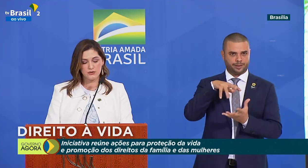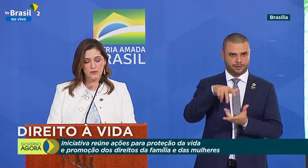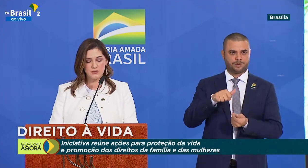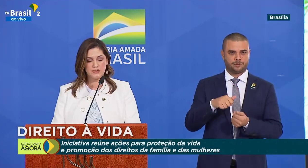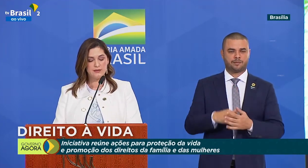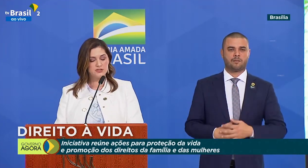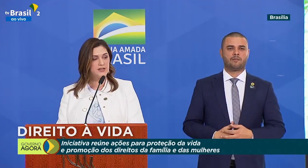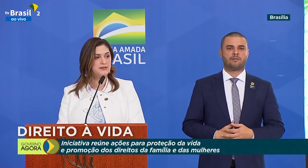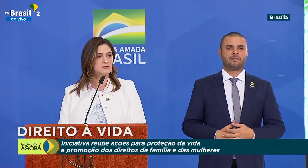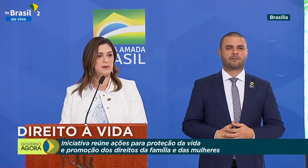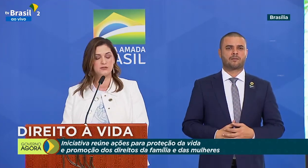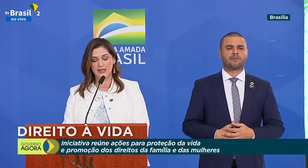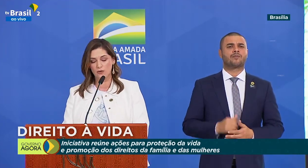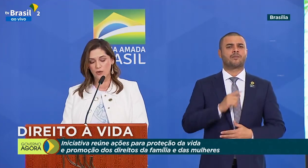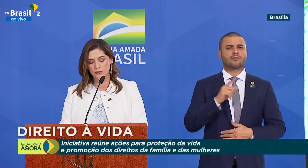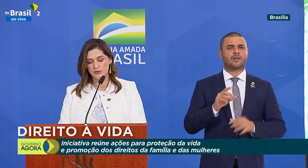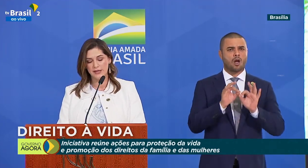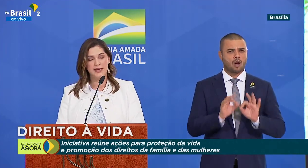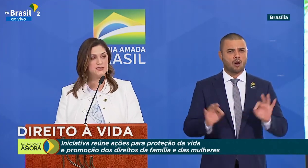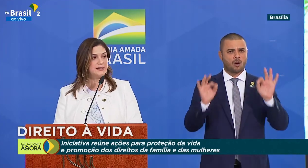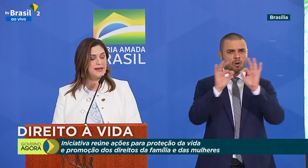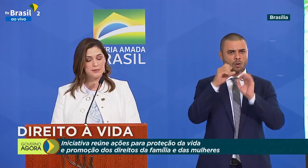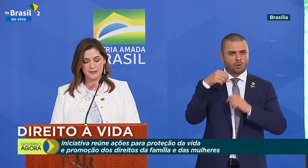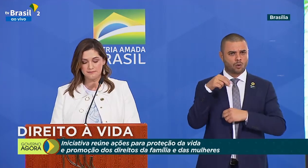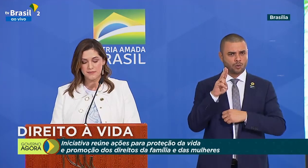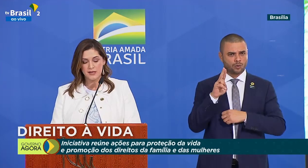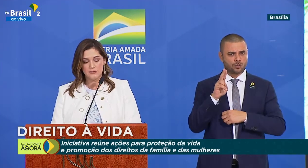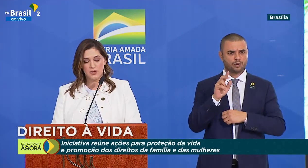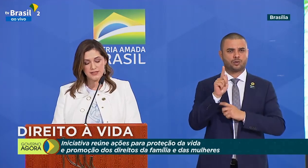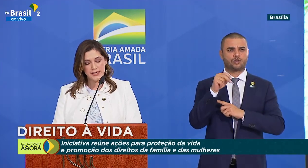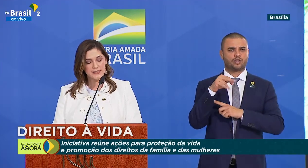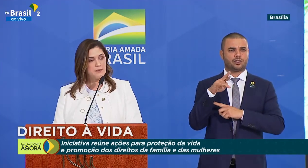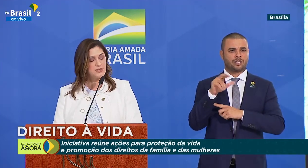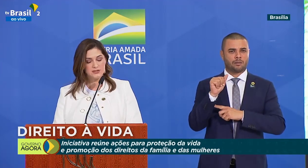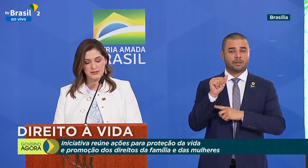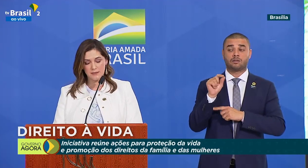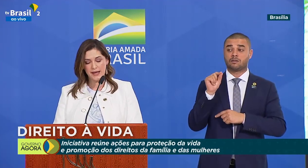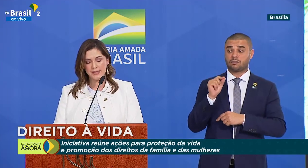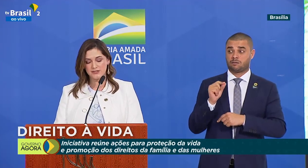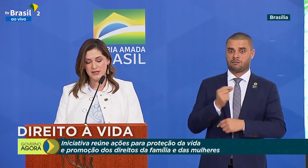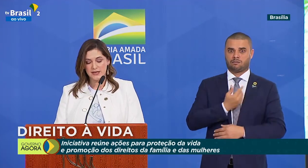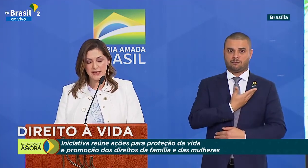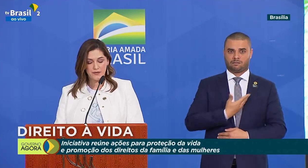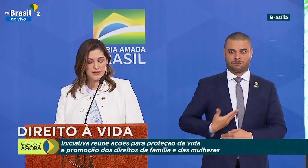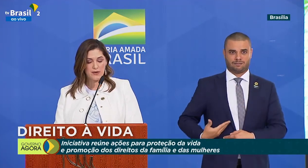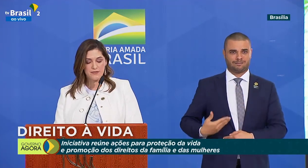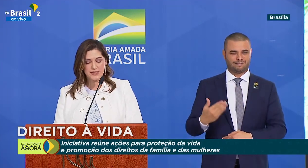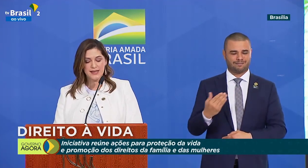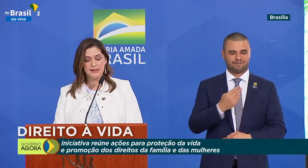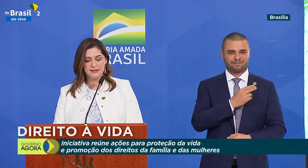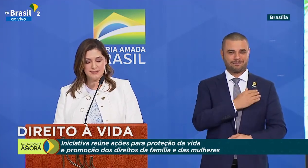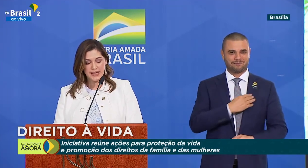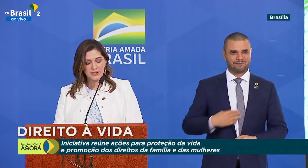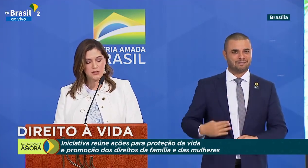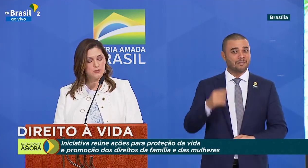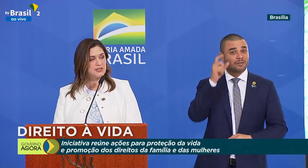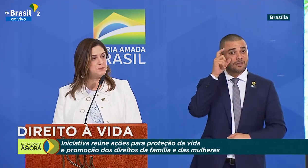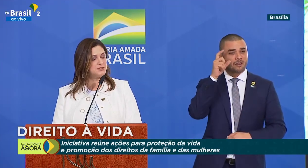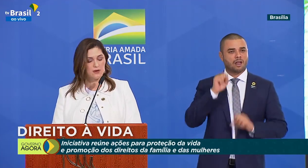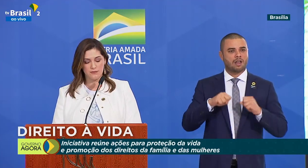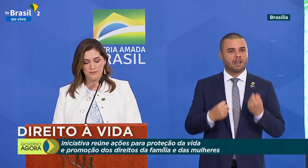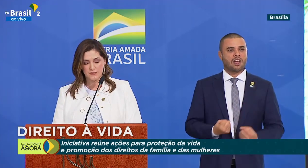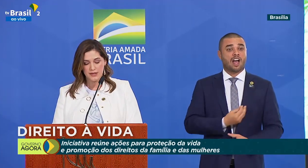pronunciamento perante o conselho de Direitos Humanos da ONU em Genebra nossa querida ministra Damares defendeu a vida